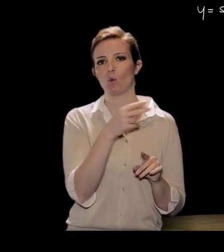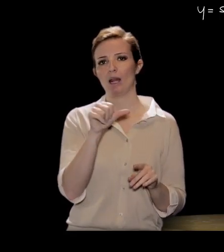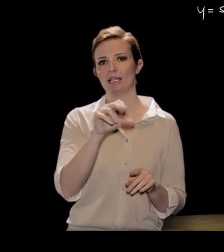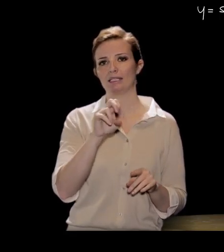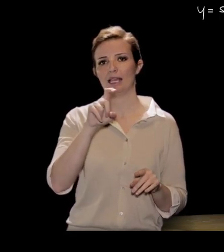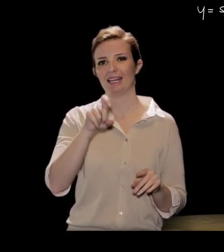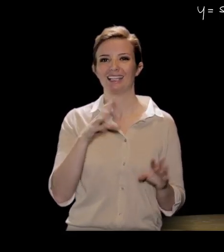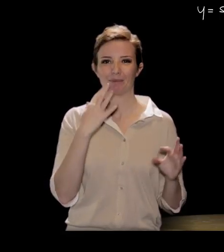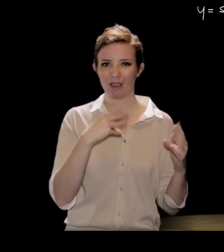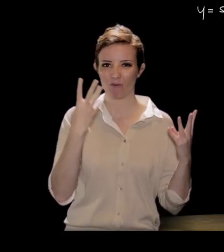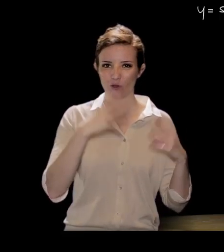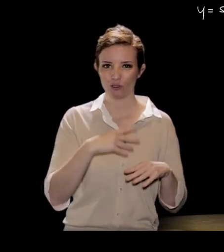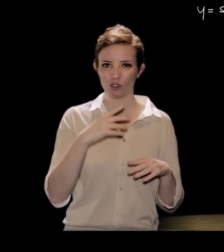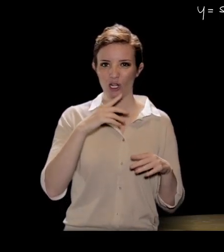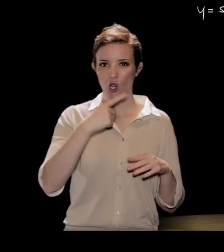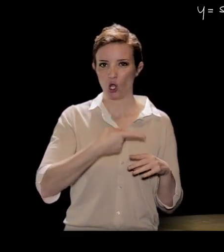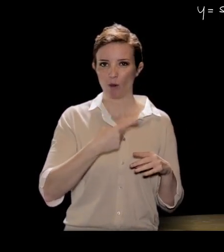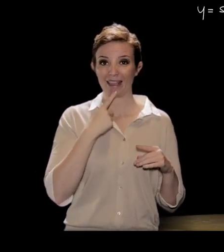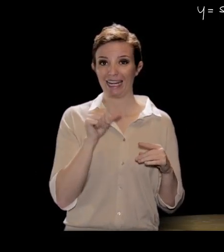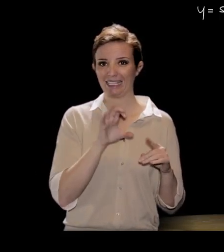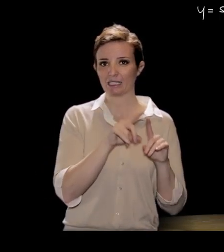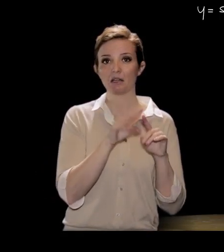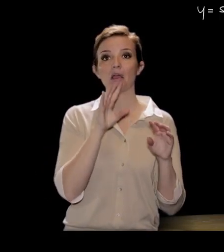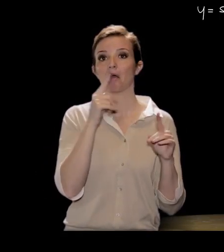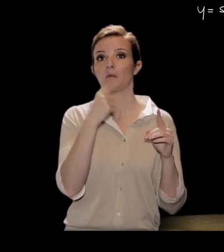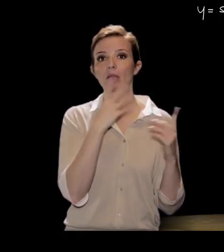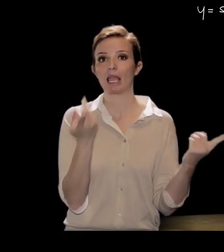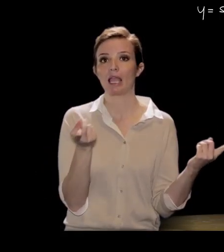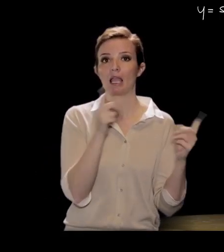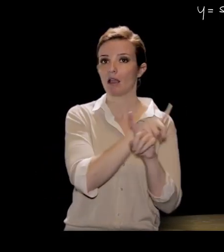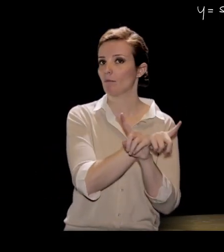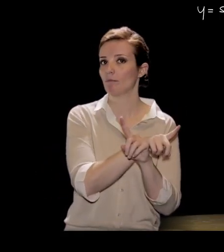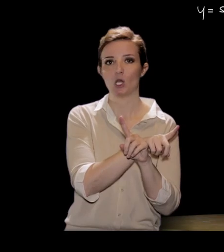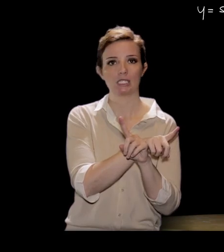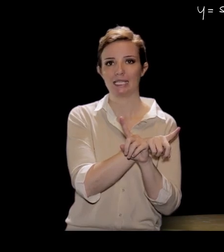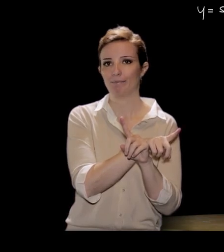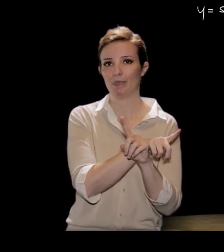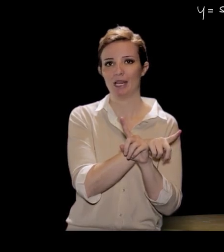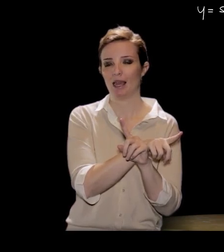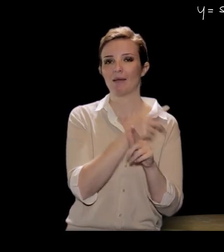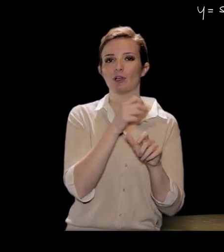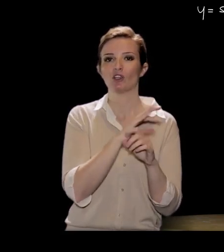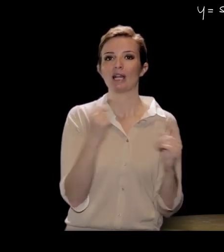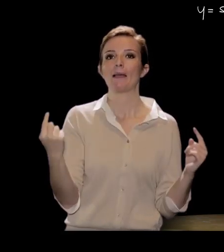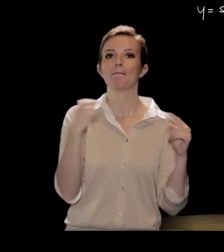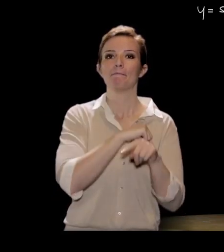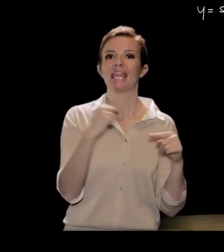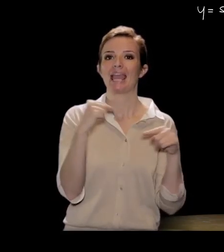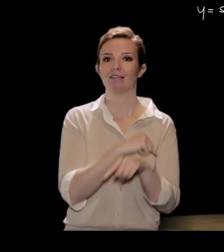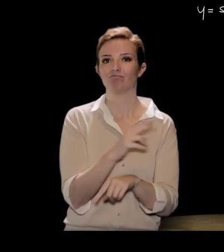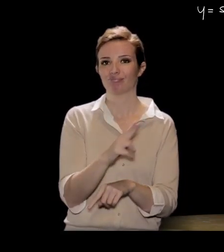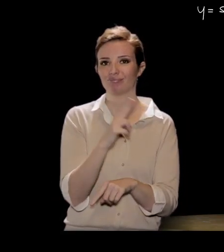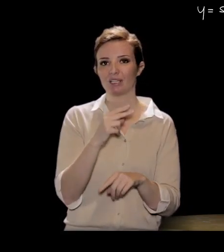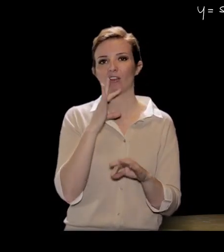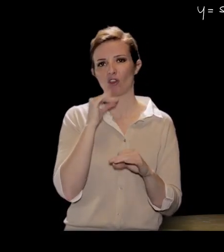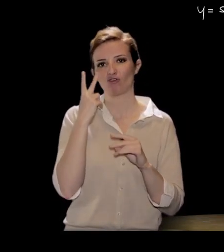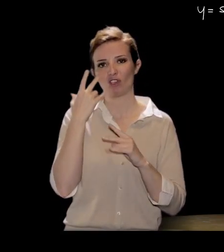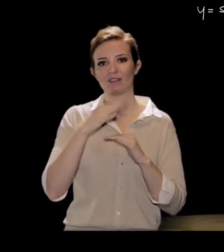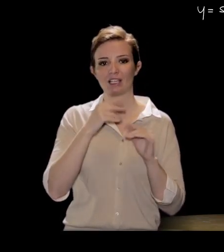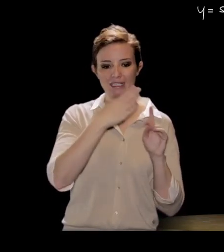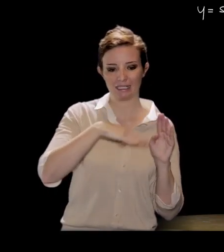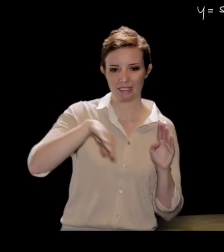goniometrica in seno, non è invertibile. Non è invertibile perché non è obiettiva, quindi immaginiamo, l'abbiamo già studiata, la sinusoide è una